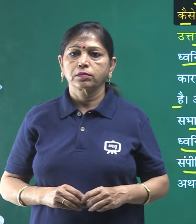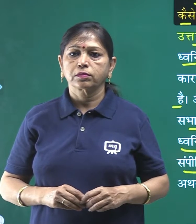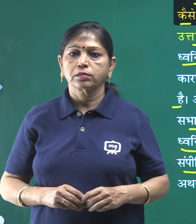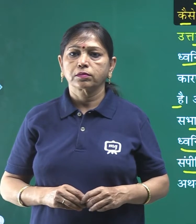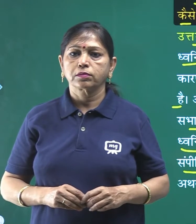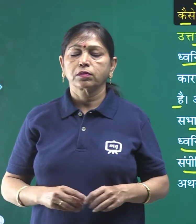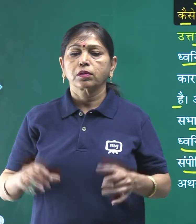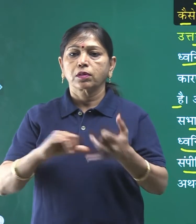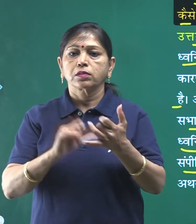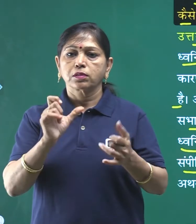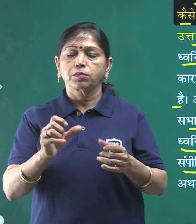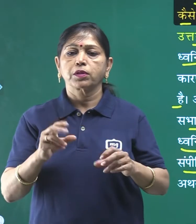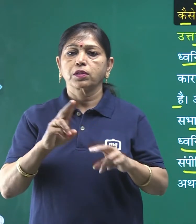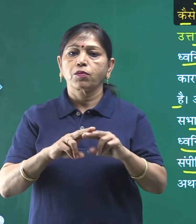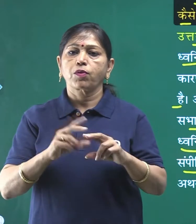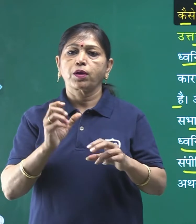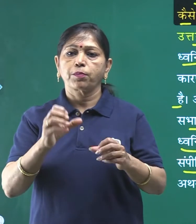संपीड़ित फाइबर बोर्ड,